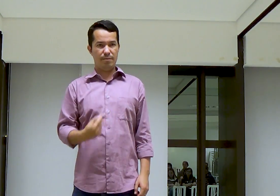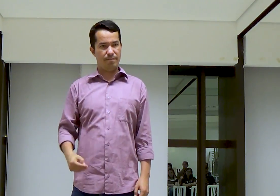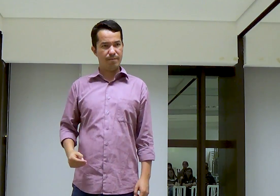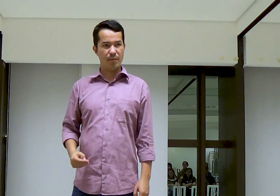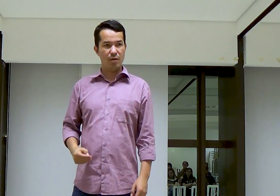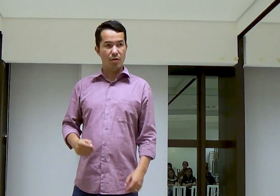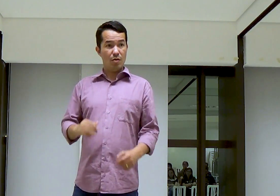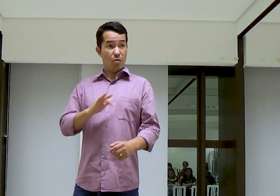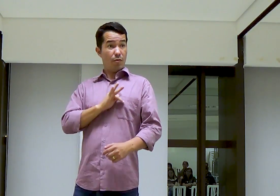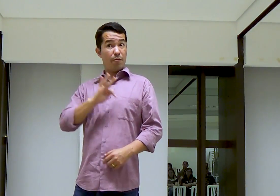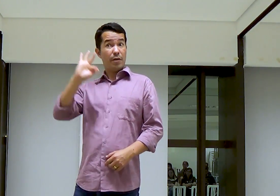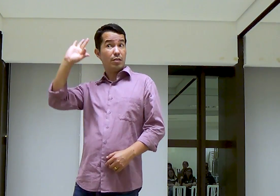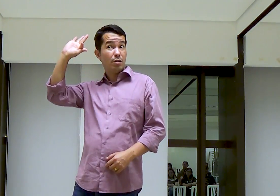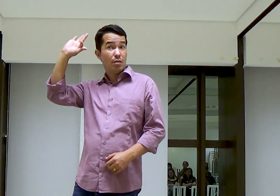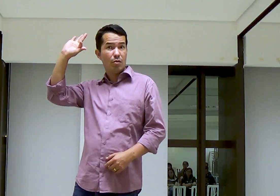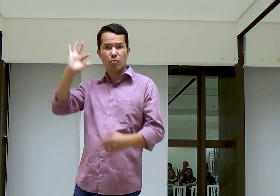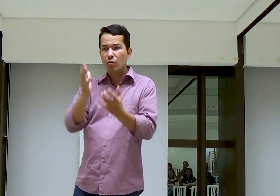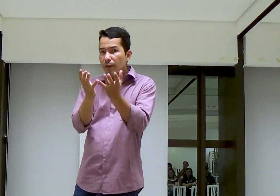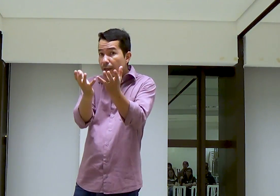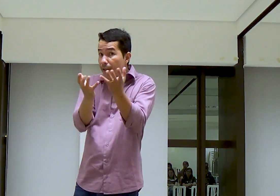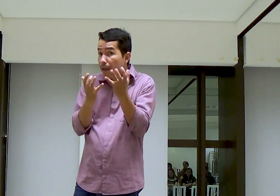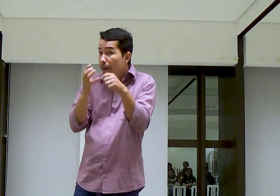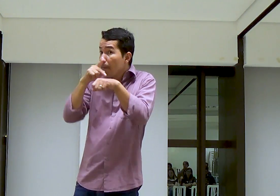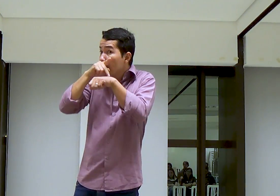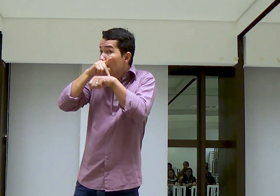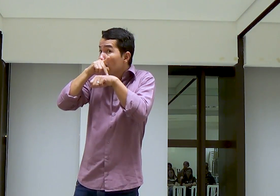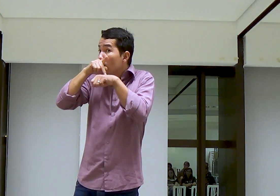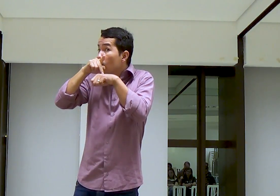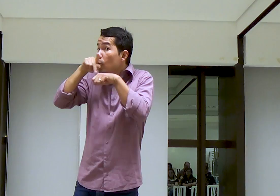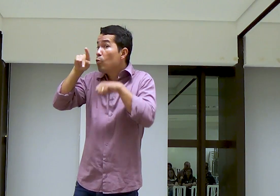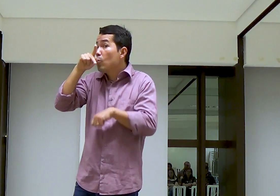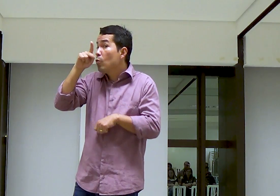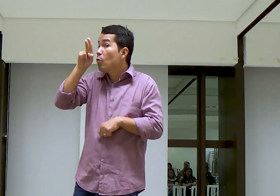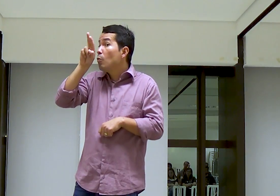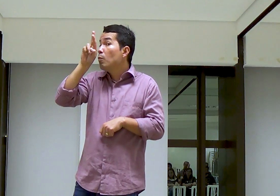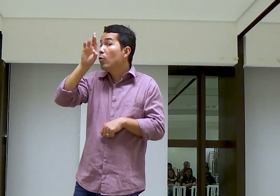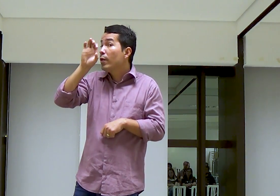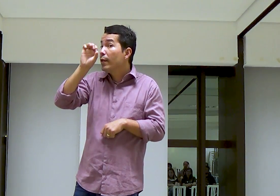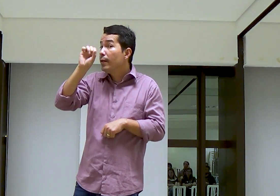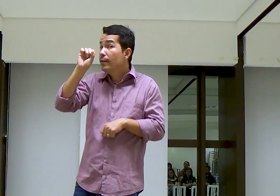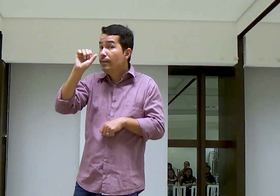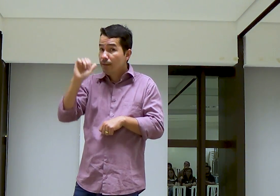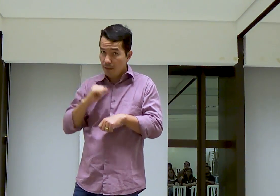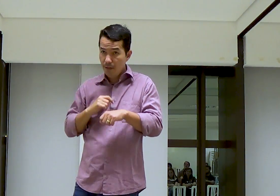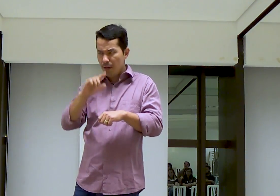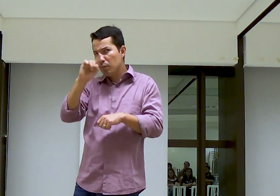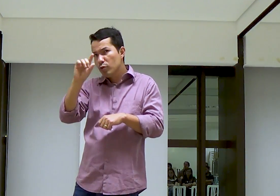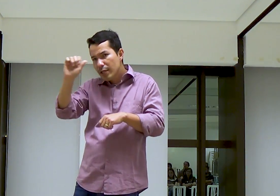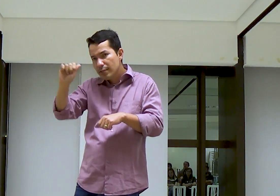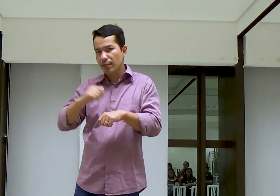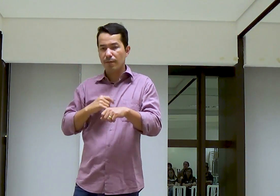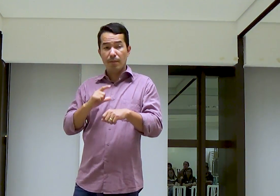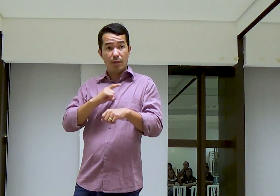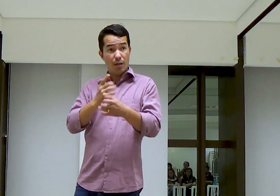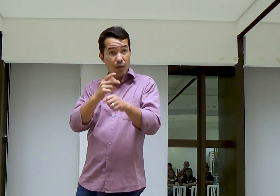escolheu. Deus escolheu a nossa vida. Sabe, o fariseu precisava